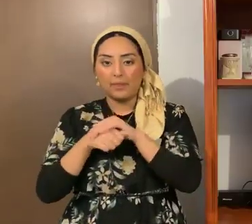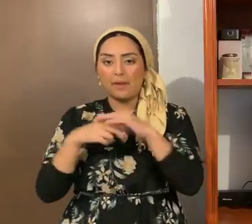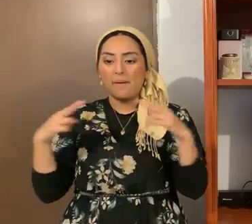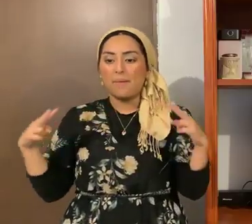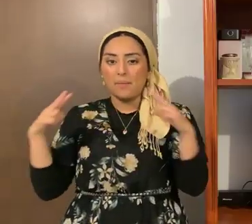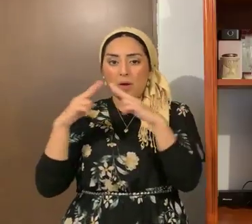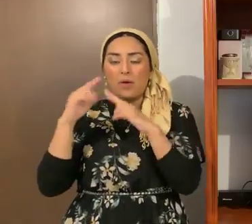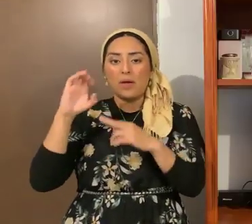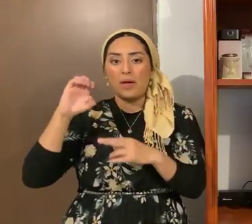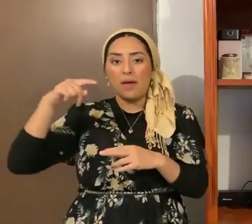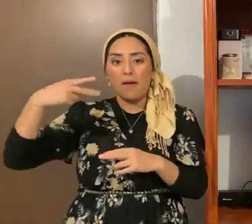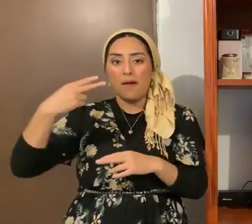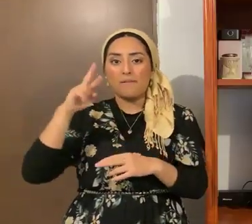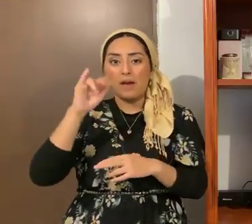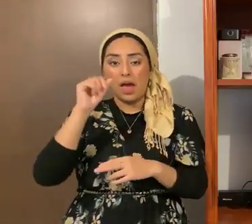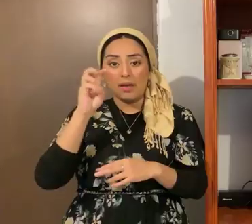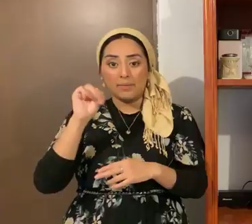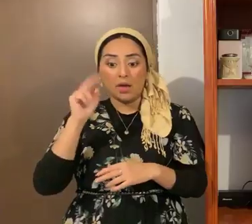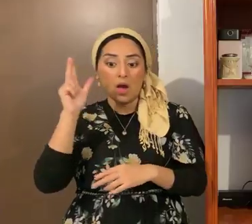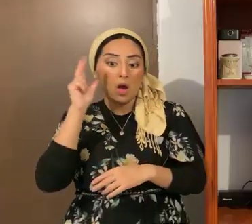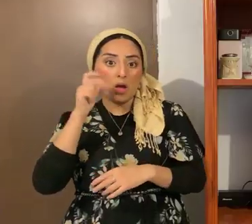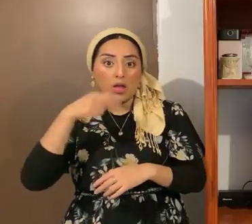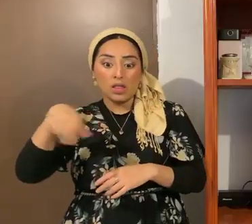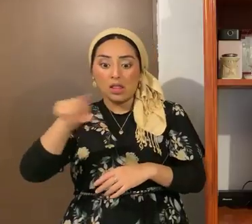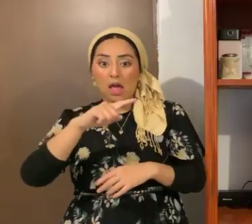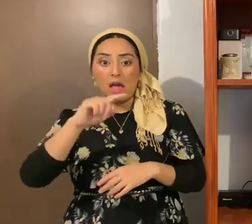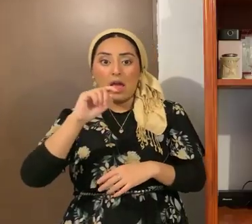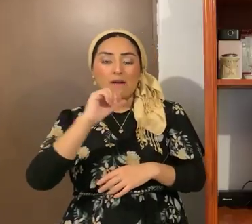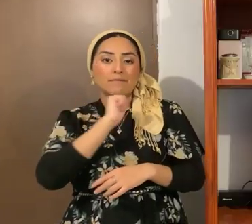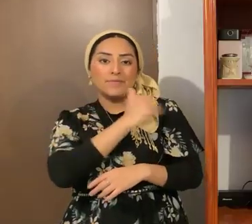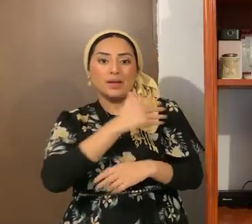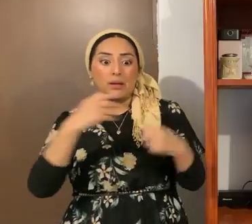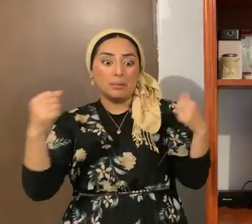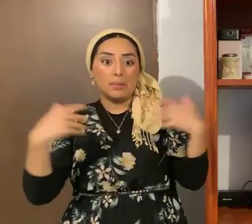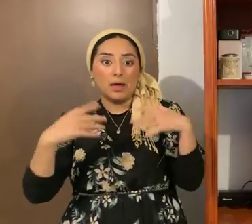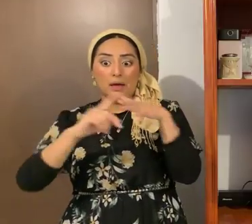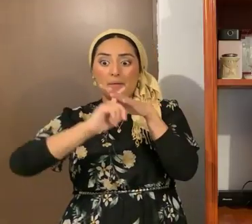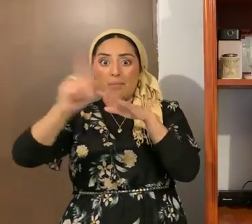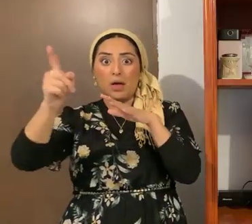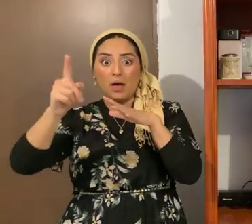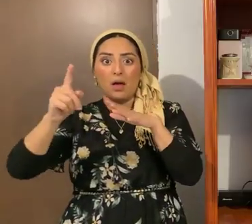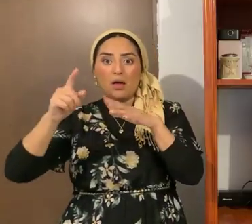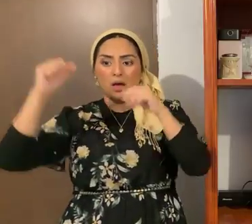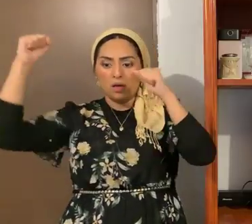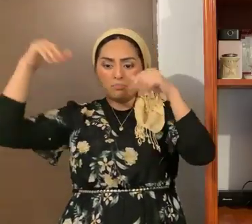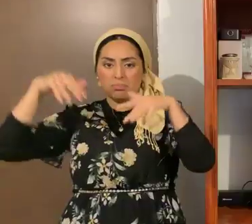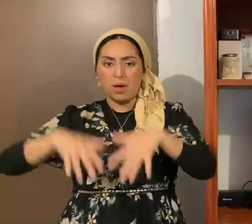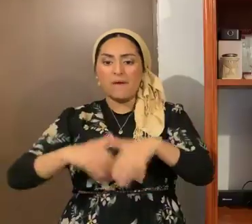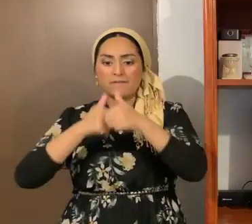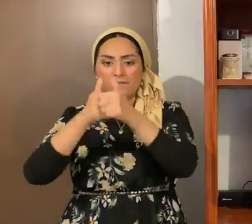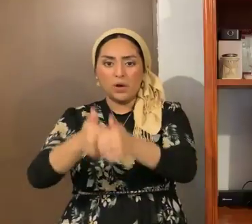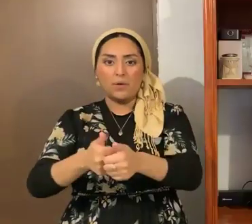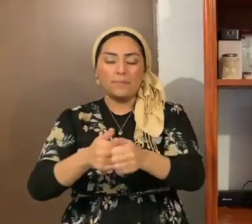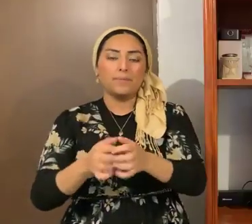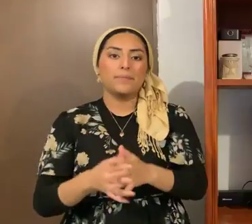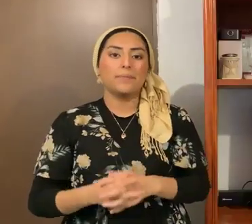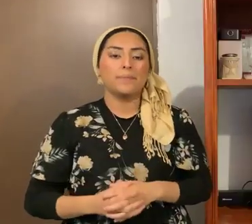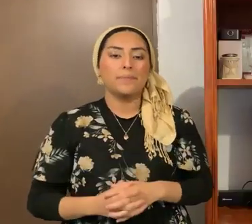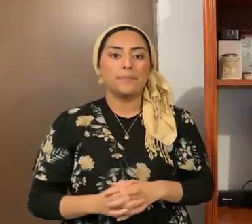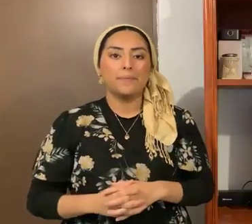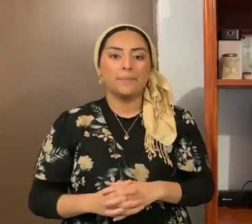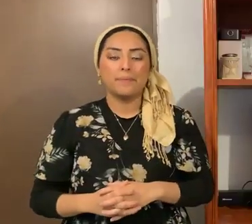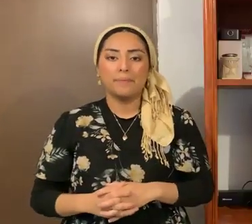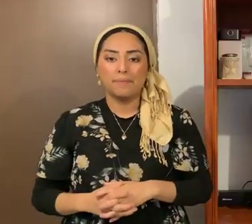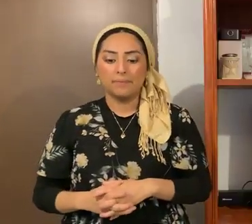monte de Efraín, oyendo que los filisteos huían, también ellos los persiguieron en aquella batalla. Ahora, esto es confusión, pero vamos a